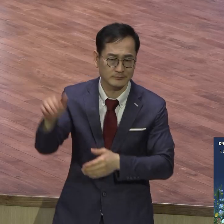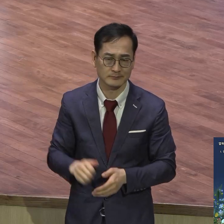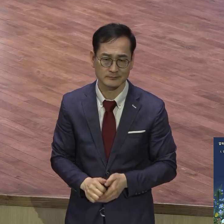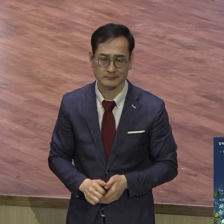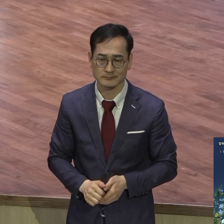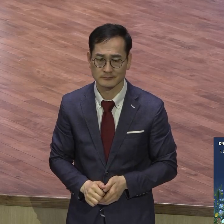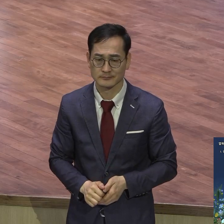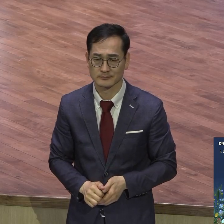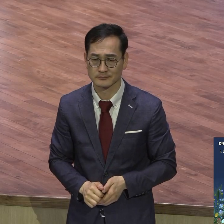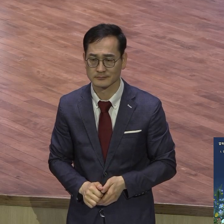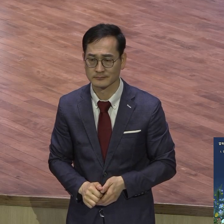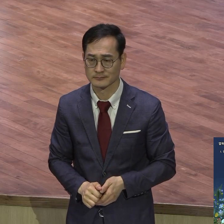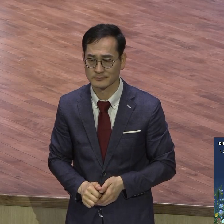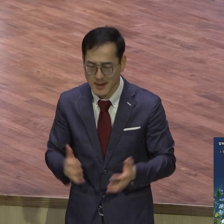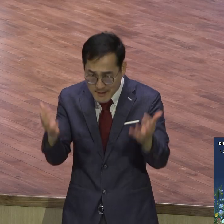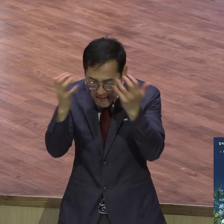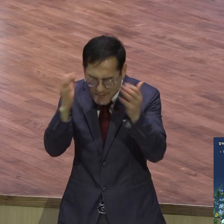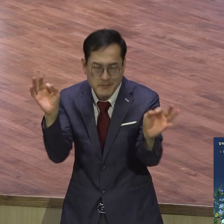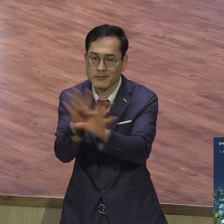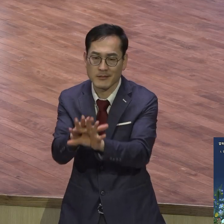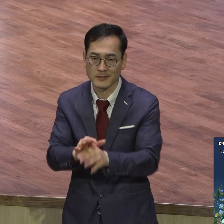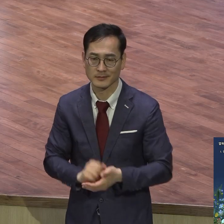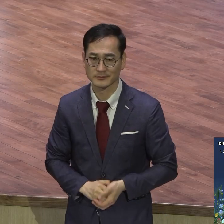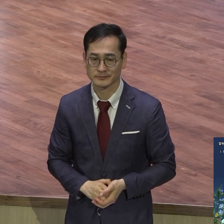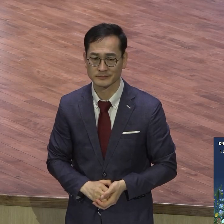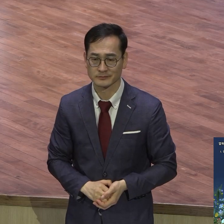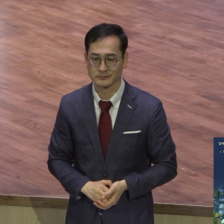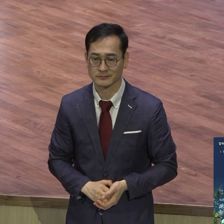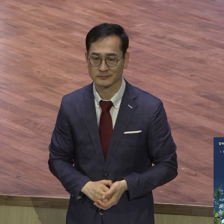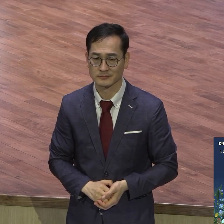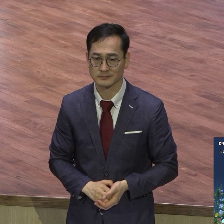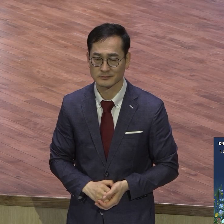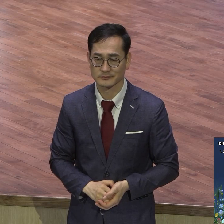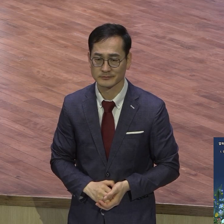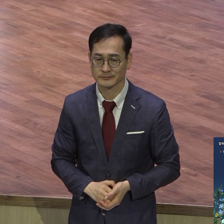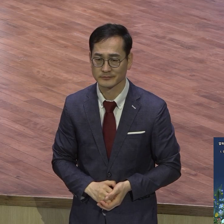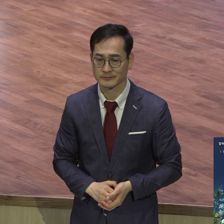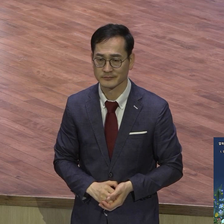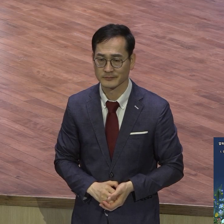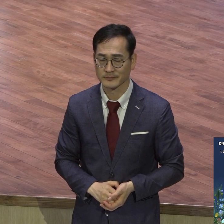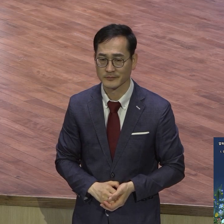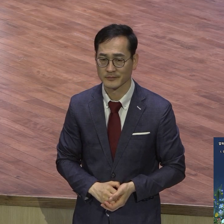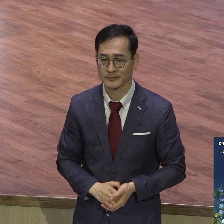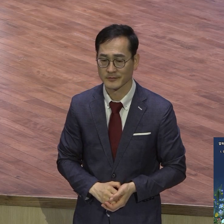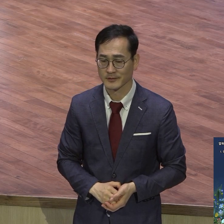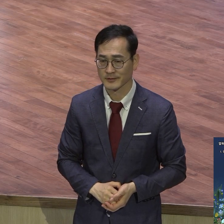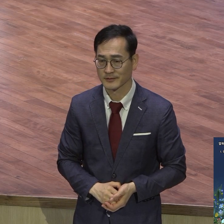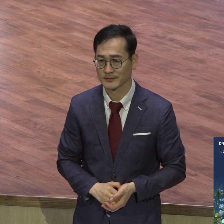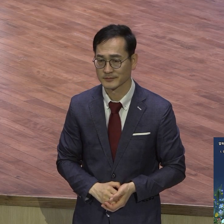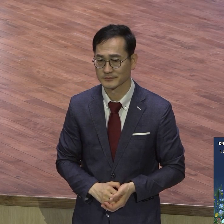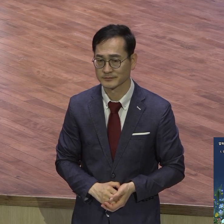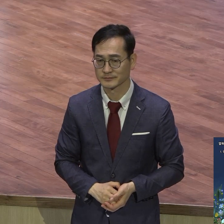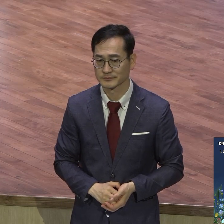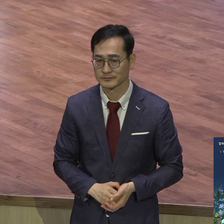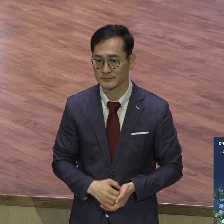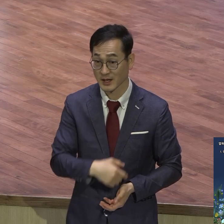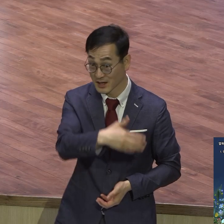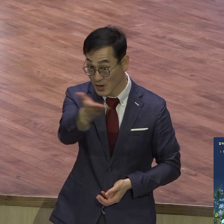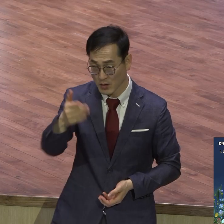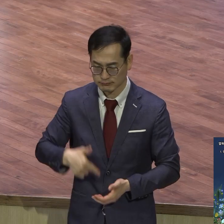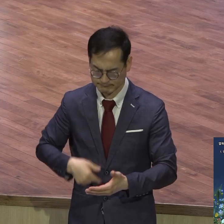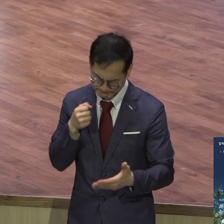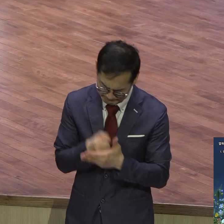물러간다고요. 하루만은 안 돼요. 한 달 만에 안 돼요. 1년만에 안 돼요. 여러분 결정 날 때까지입니다.